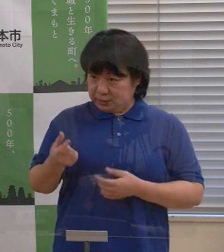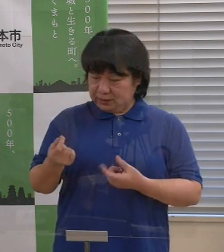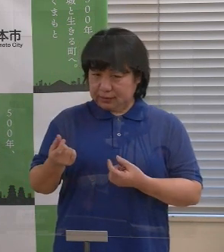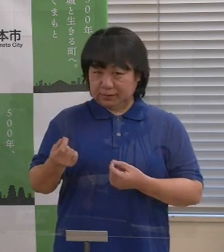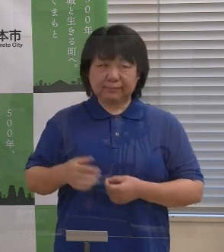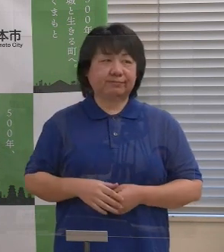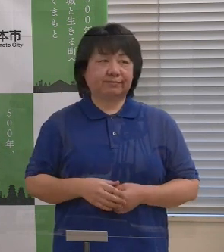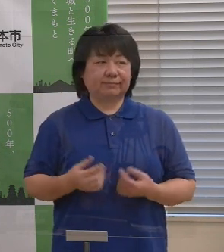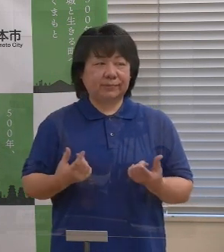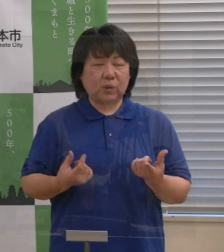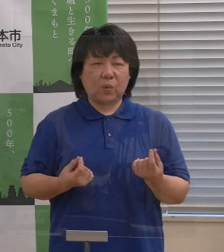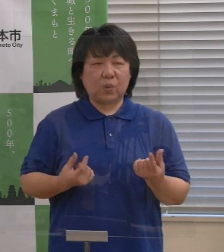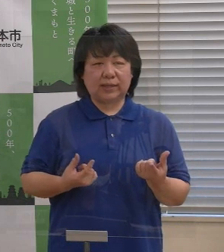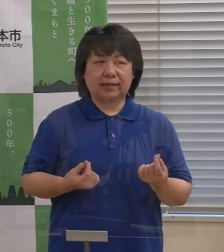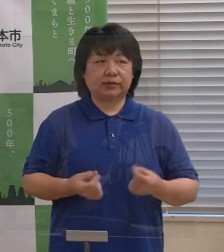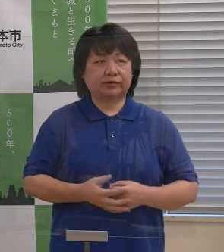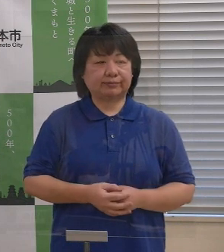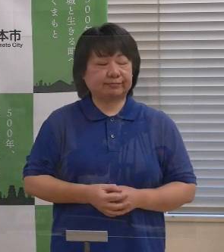そうです。